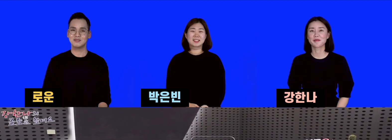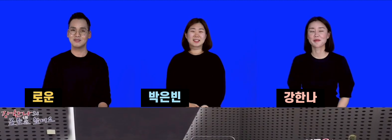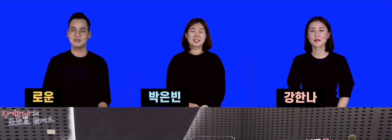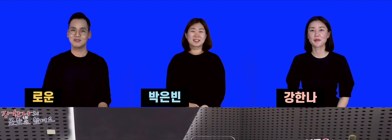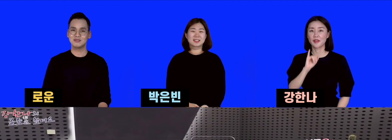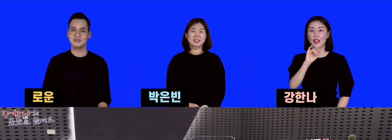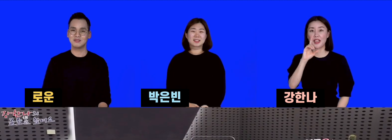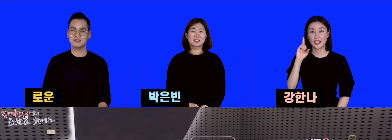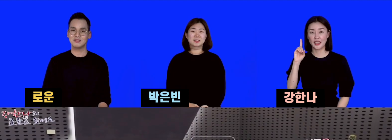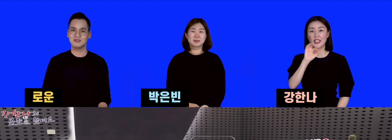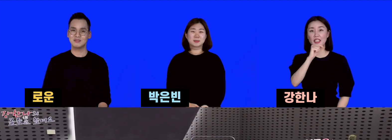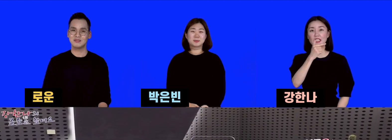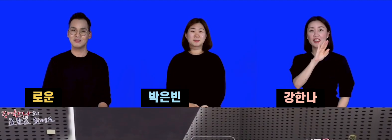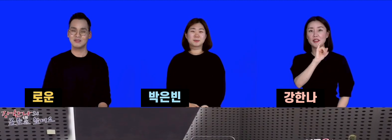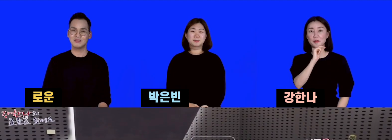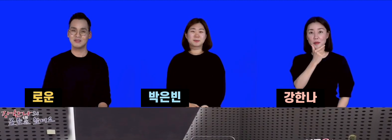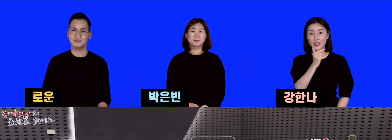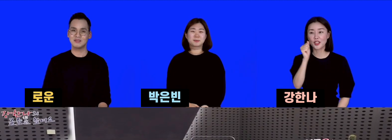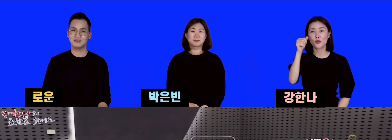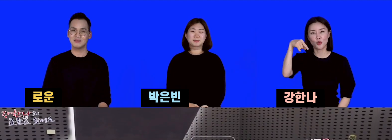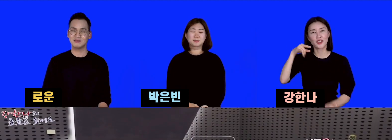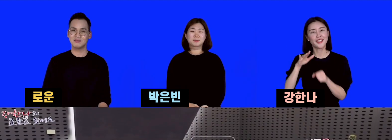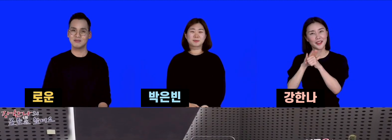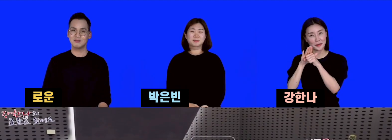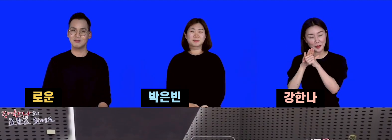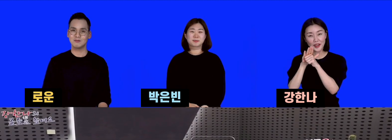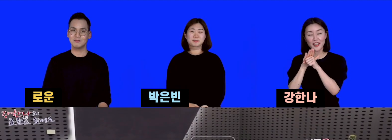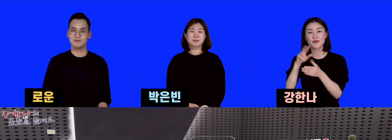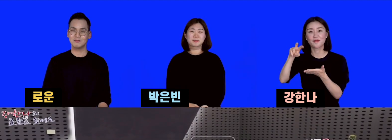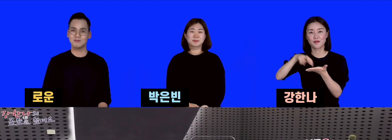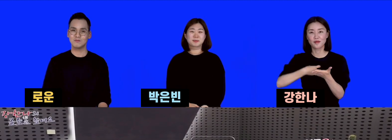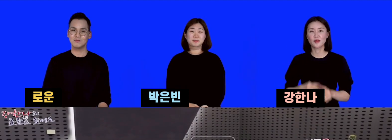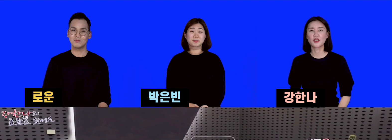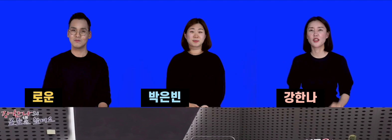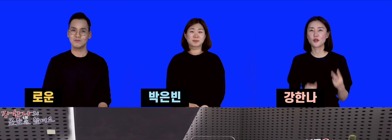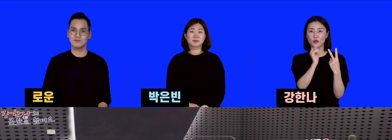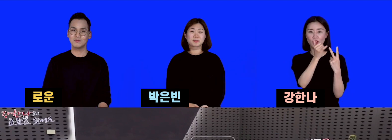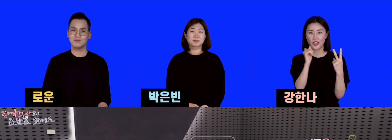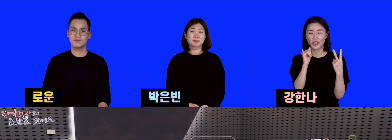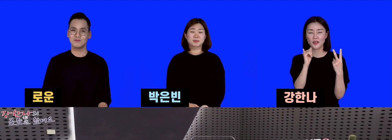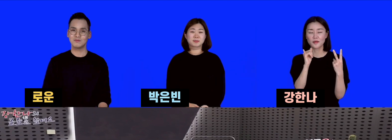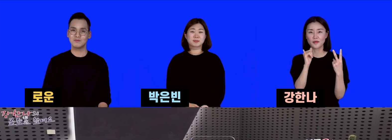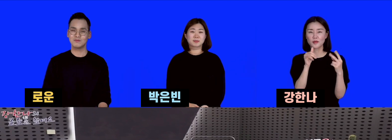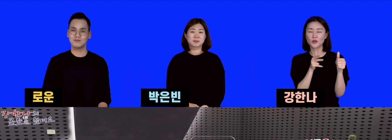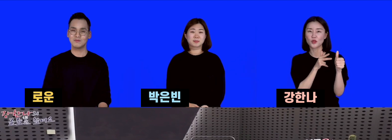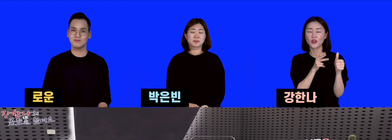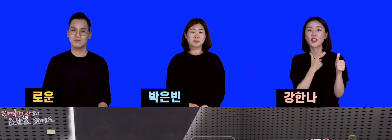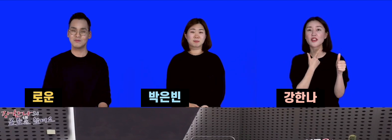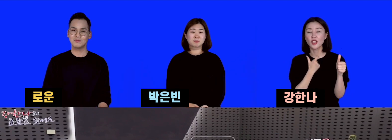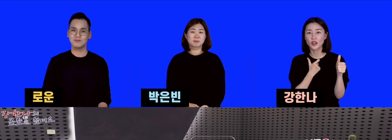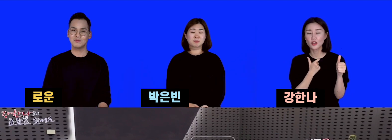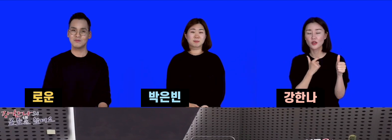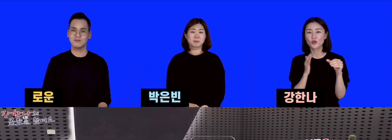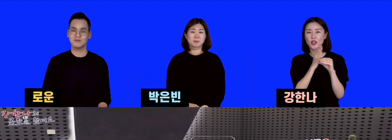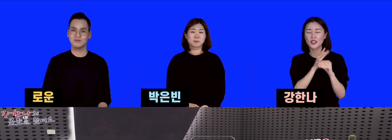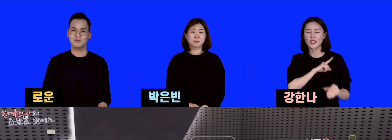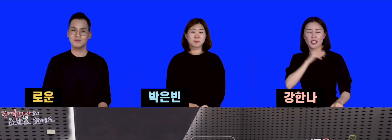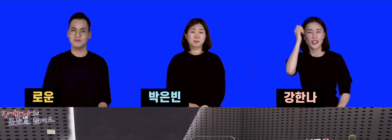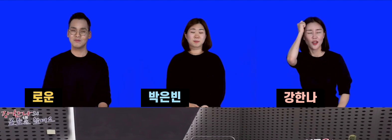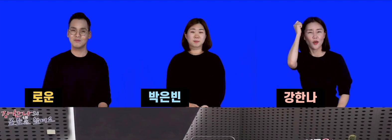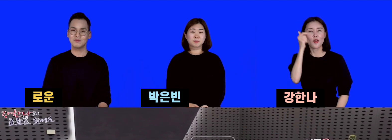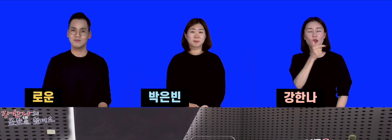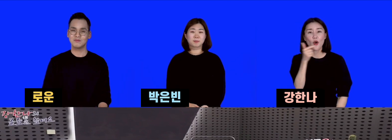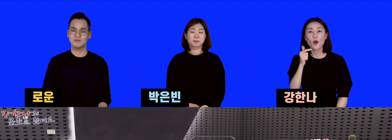닉네임 은빈 휘연모해 님이 두 분이 가장 기억에 남는 장면은 몇 회에서 나오나요